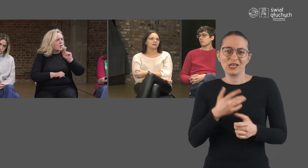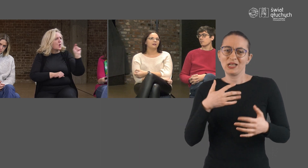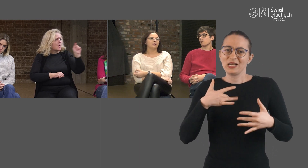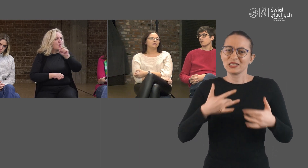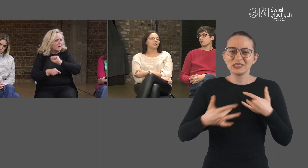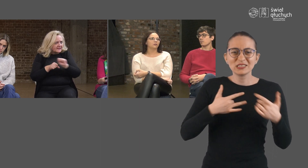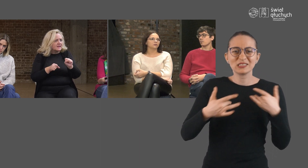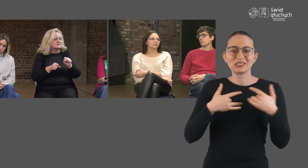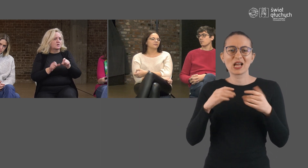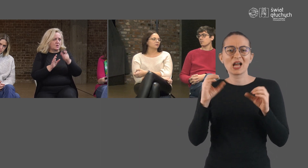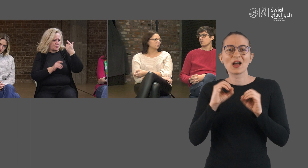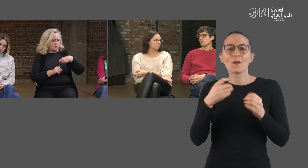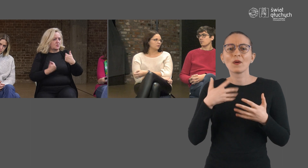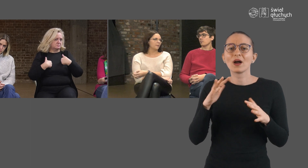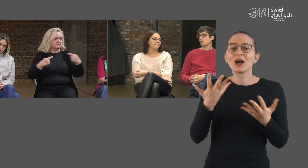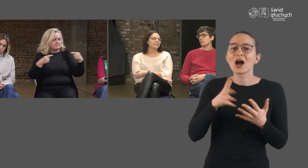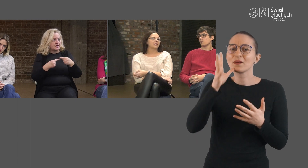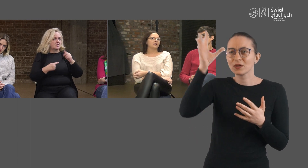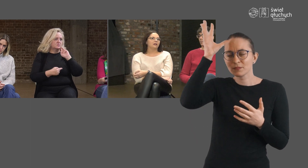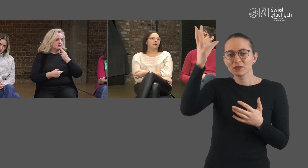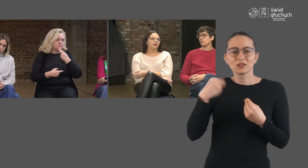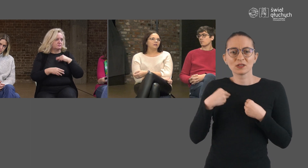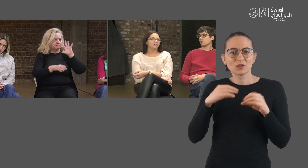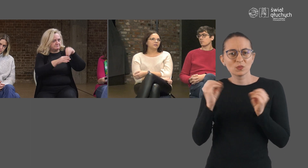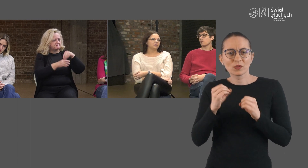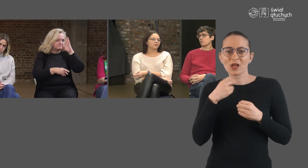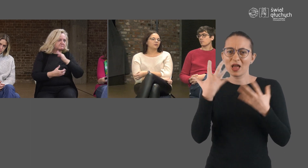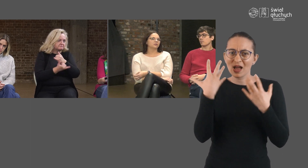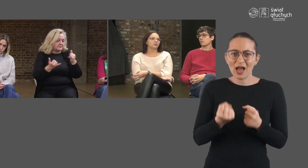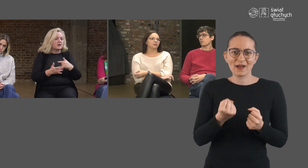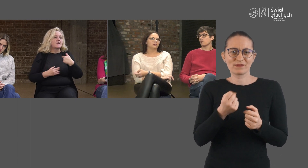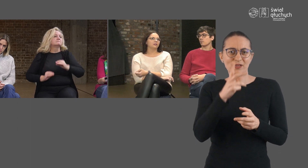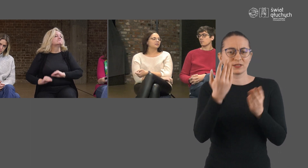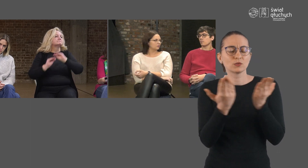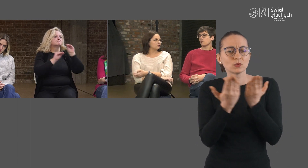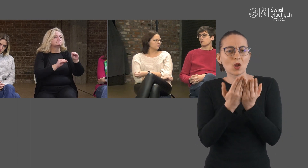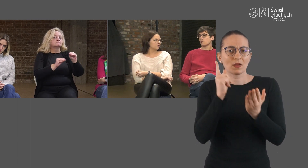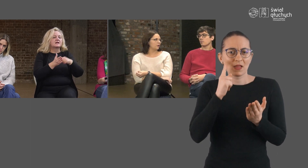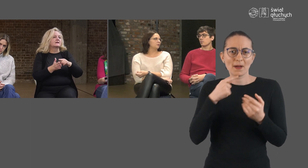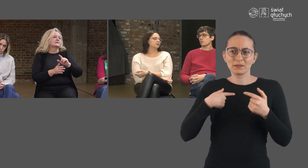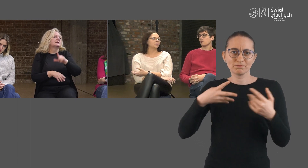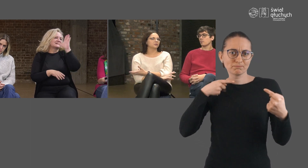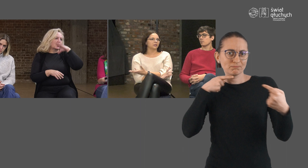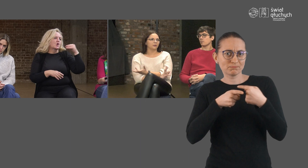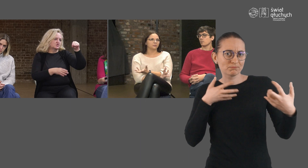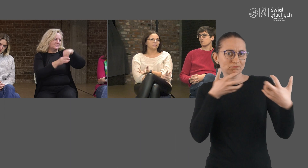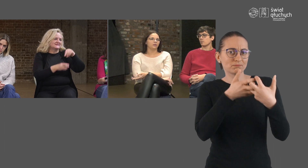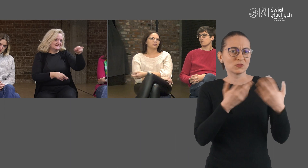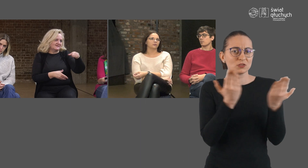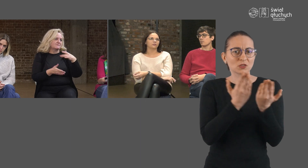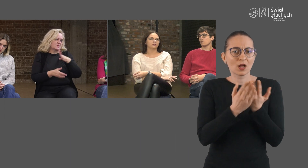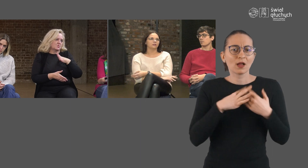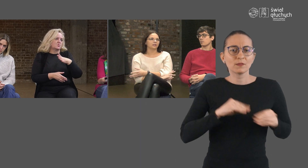dla takich osób z wadą słuchu. I wtedy przeniosłam się na Sakroczymską. Tam